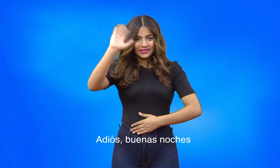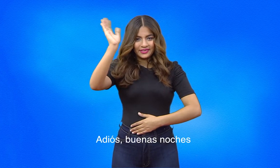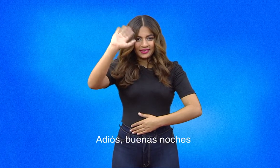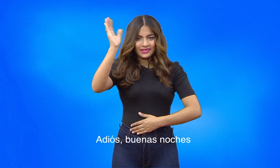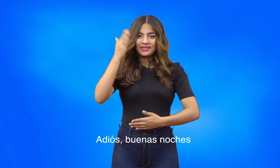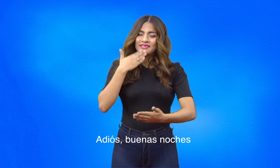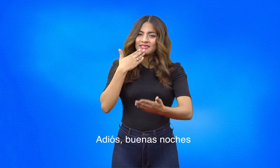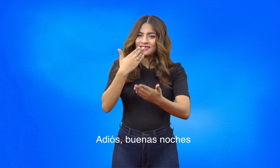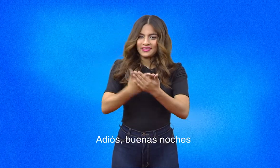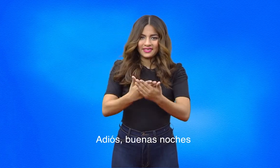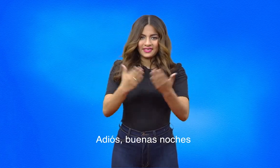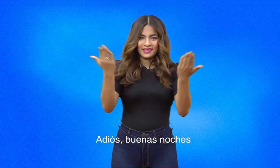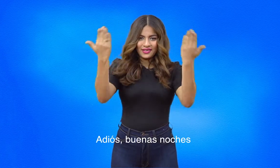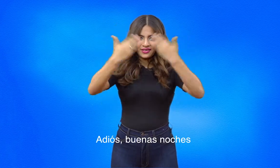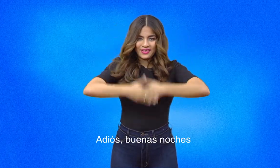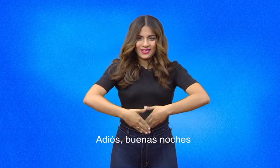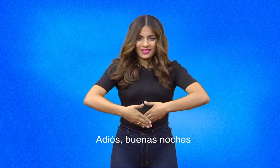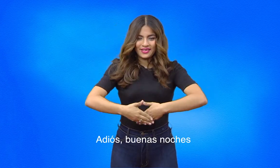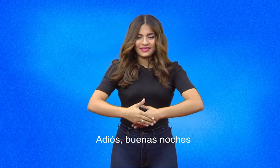Adiós. Buenas noches.